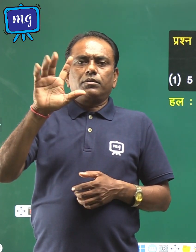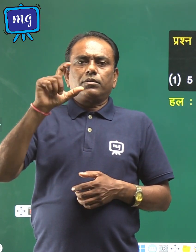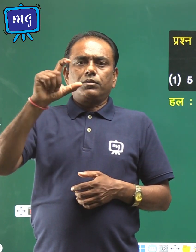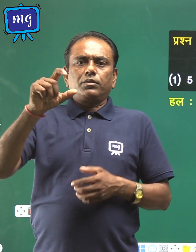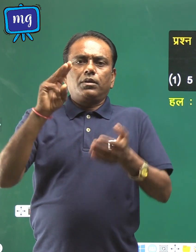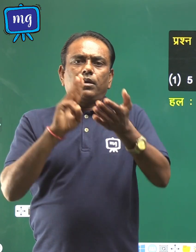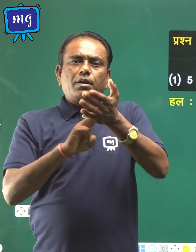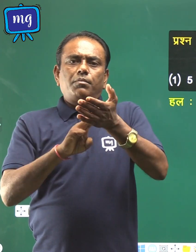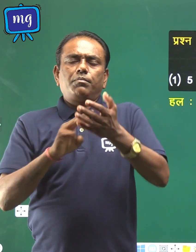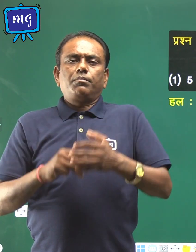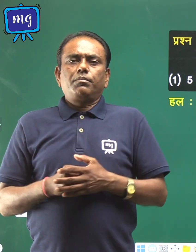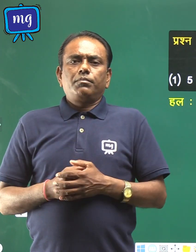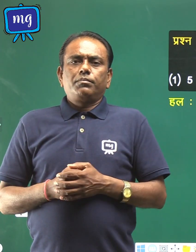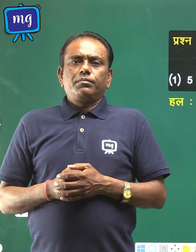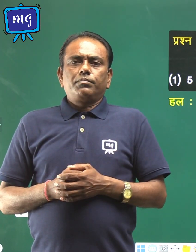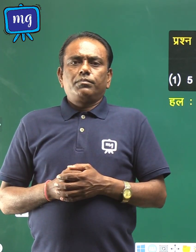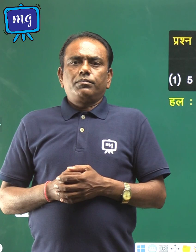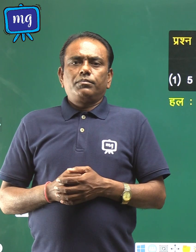सेमी।